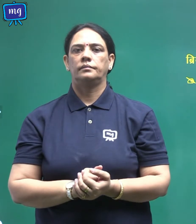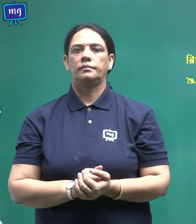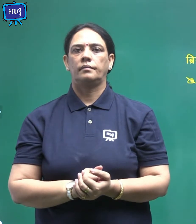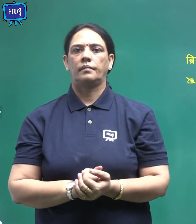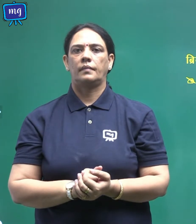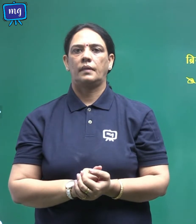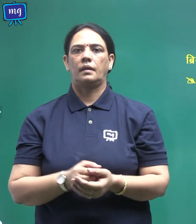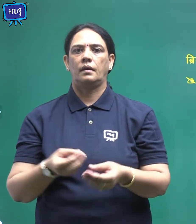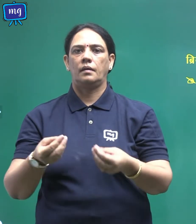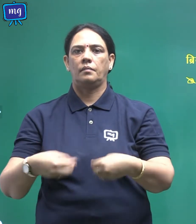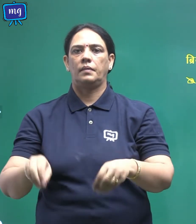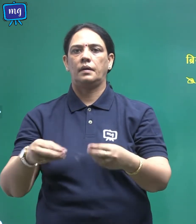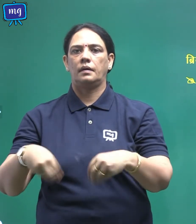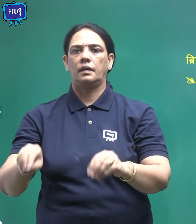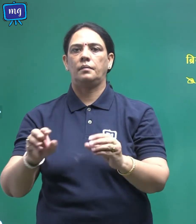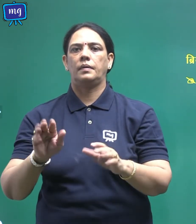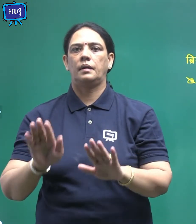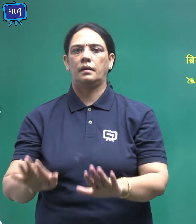बिक्री पर